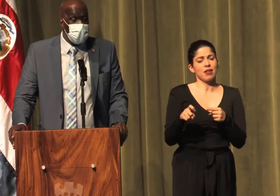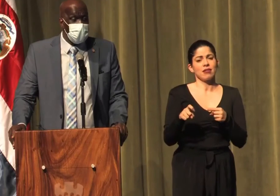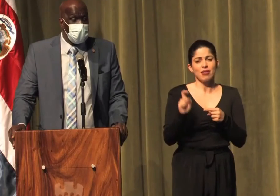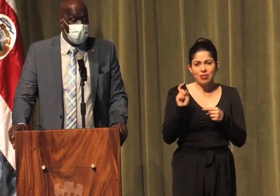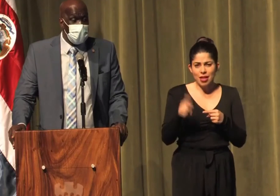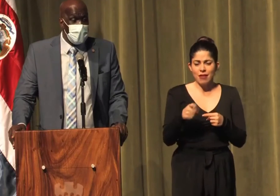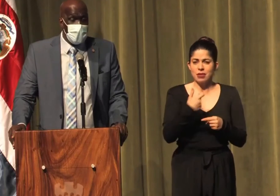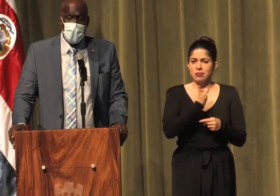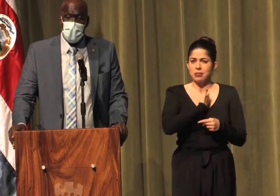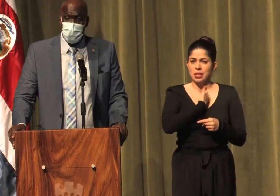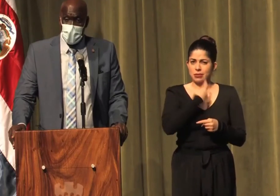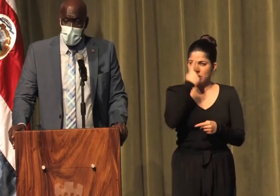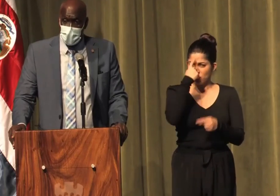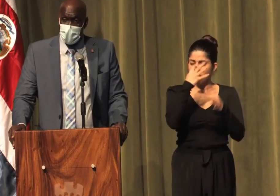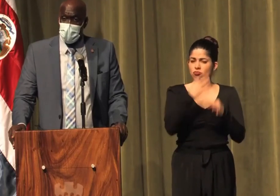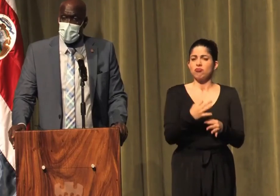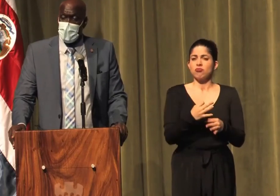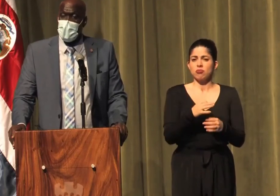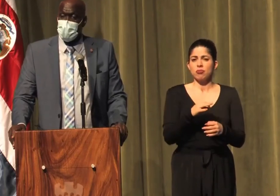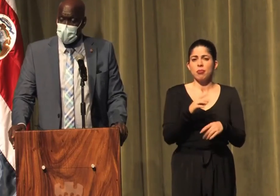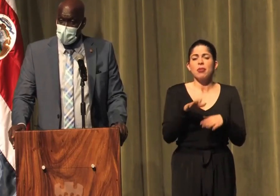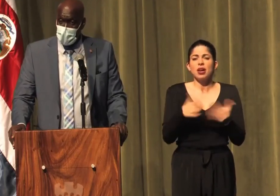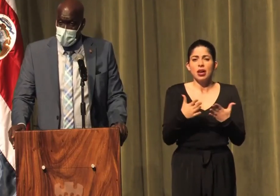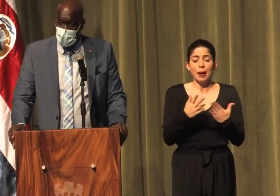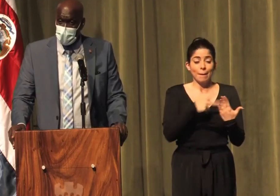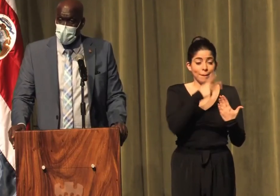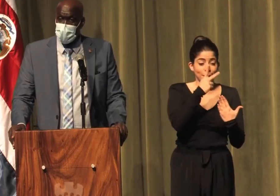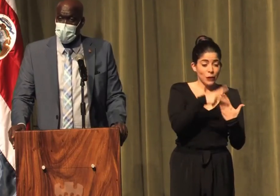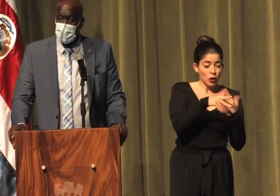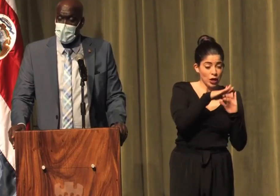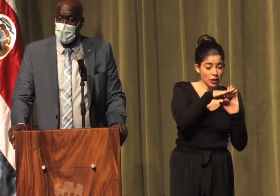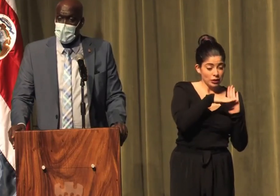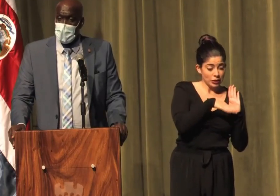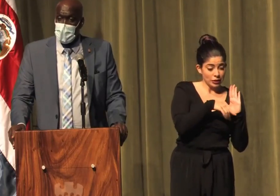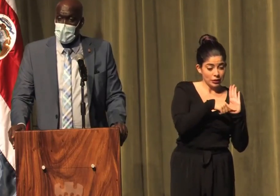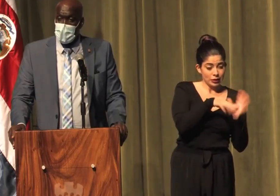decidirse a enviar esos proyectos